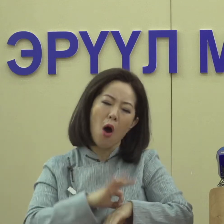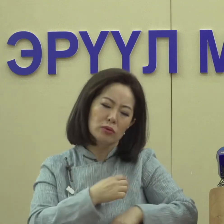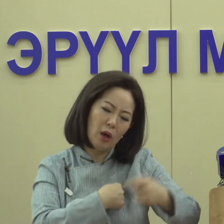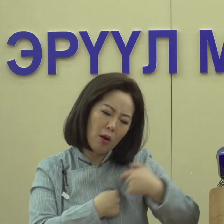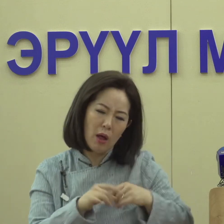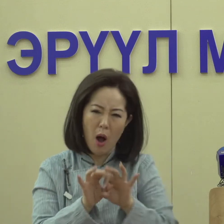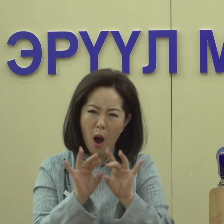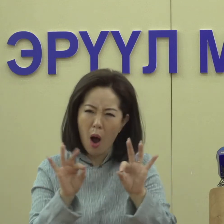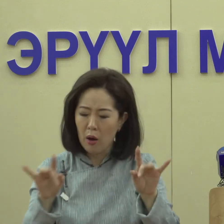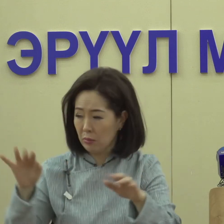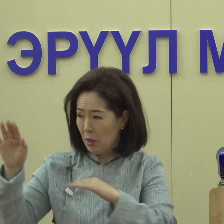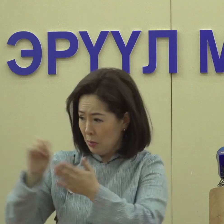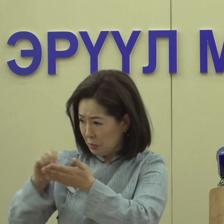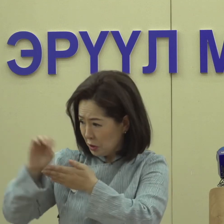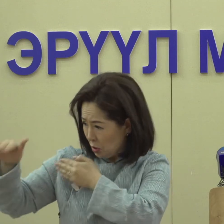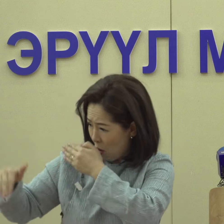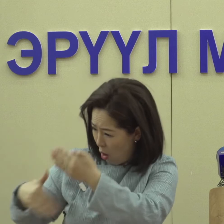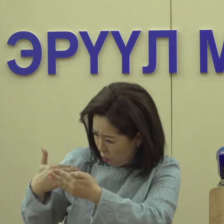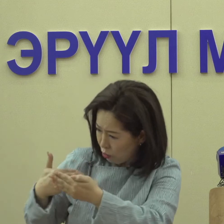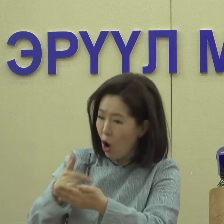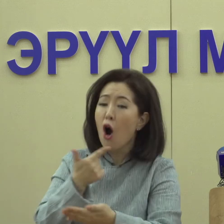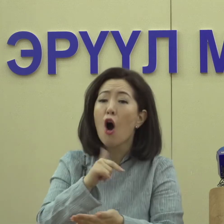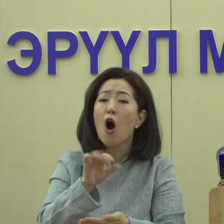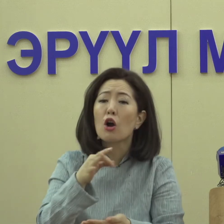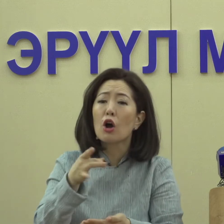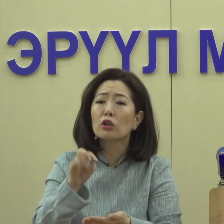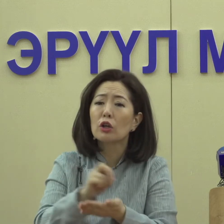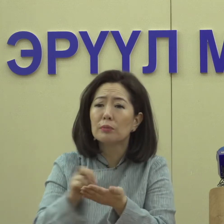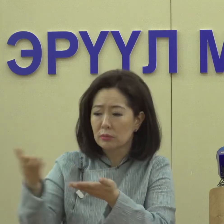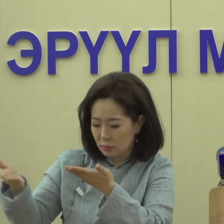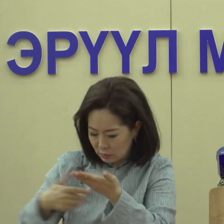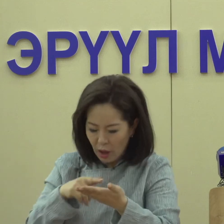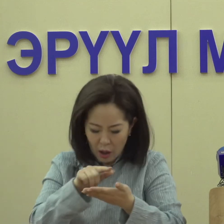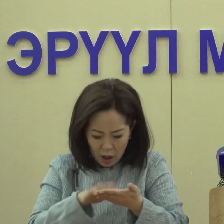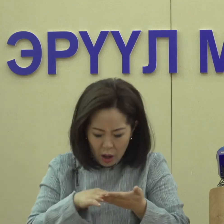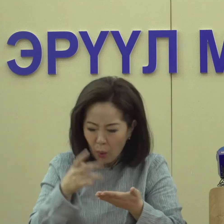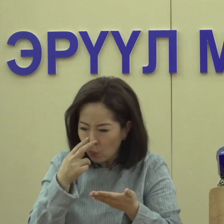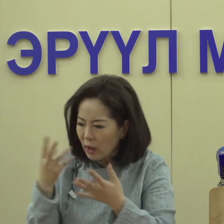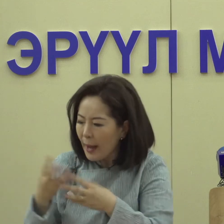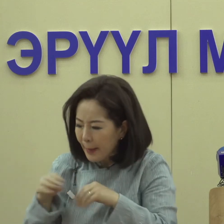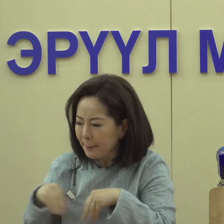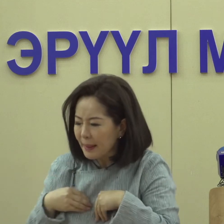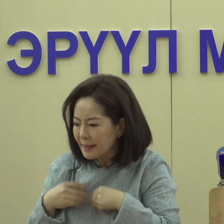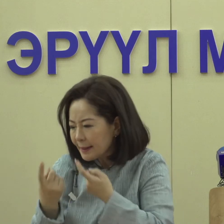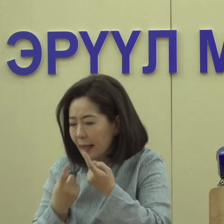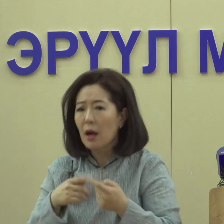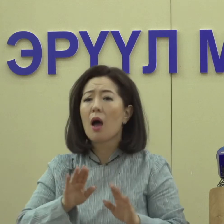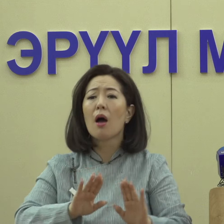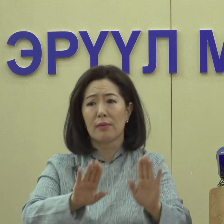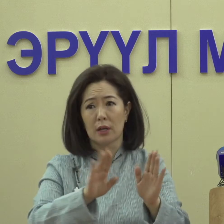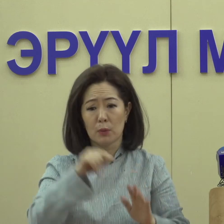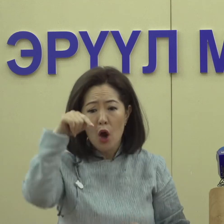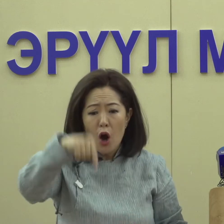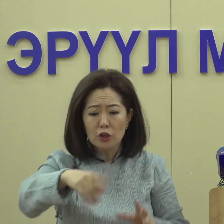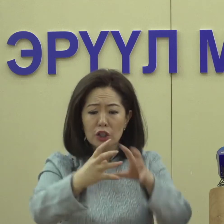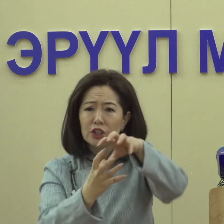авч бүртгэлжүүлж байгаа гэдэг бас энэ ташрамт хэлмээр байна. Тэгэхээр түрүүн бас эрүүл мэндийн яамнаас ирсэн мэдээлэл дурдлаа. Өнөөдрийн байдлаар одоо дэлхийн